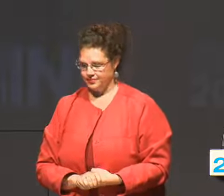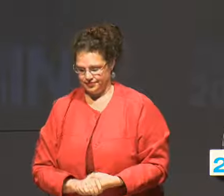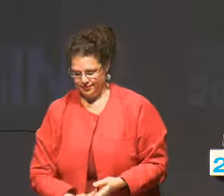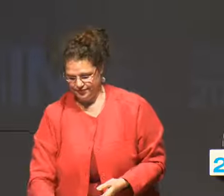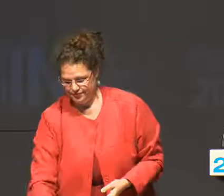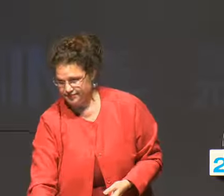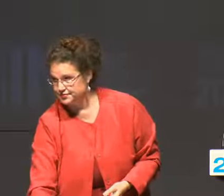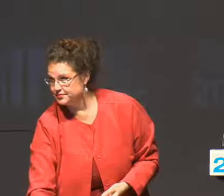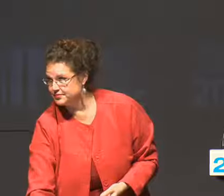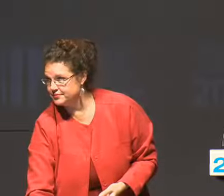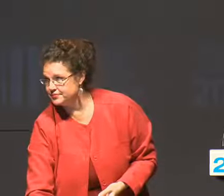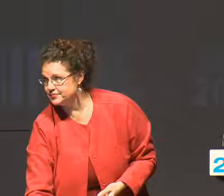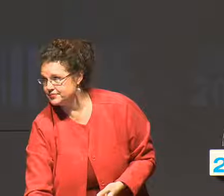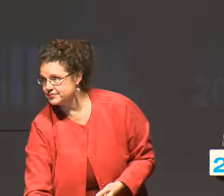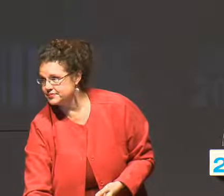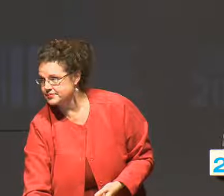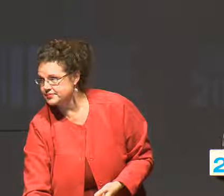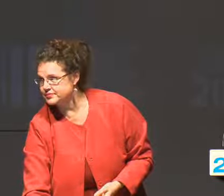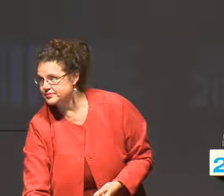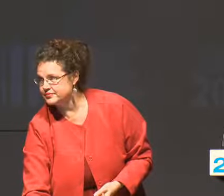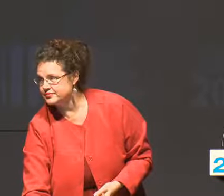normal verschiedene Menschen.